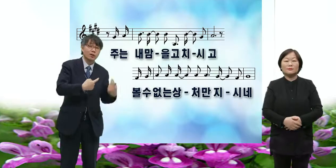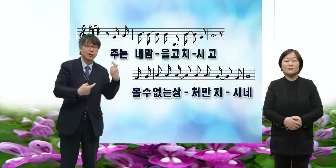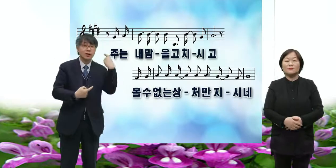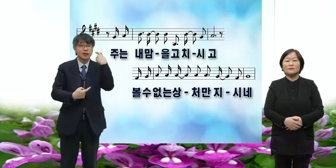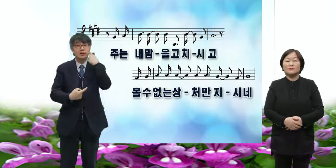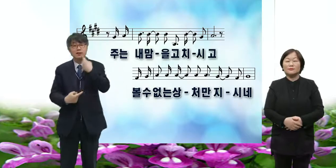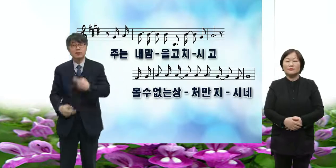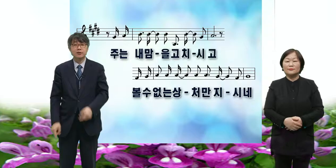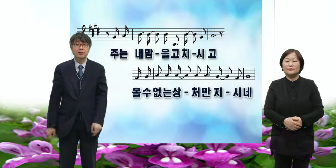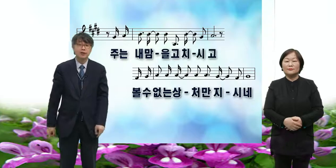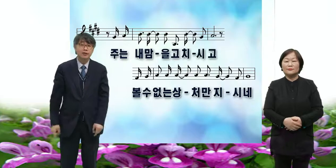이렇게 예전에